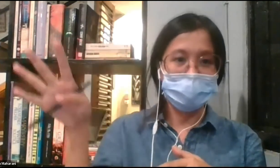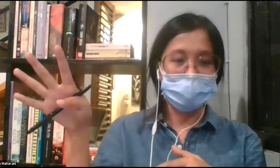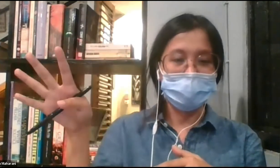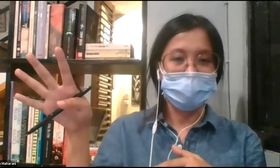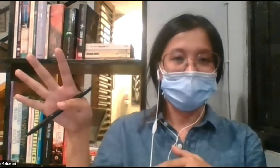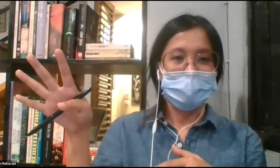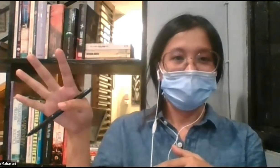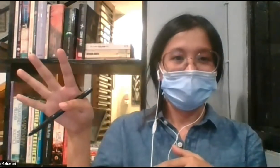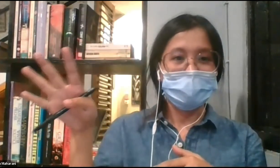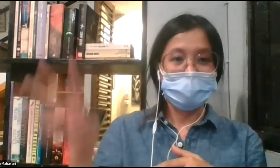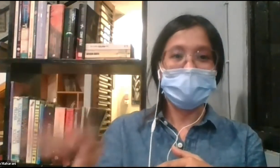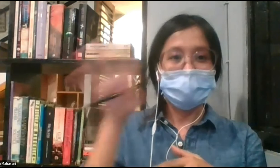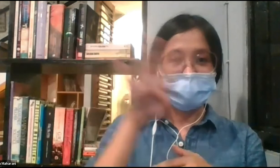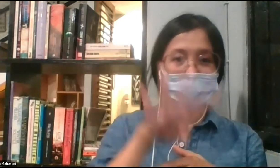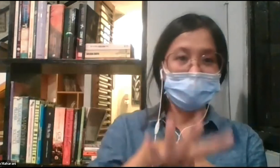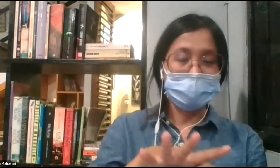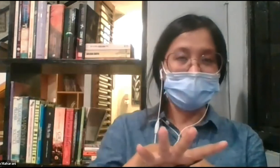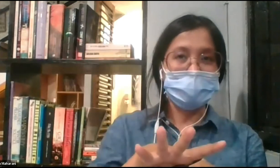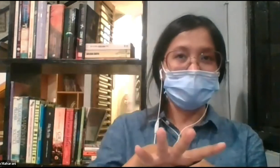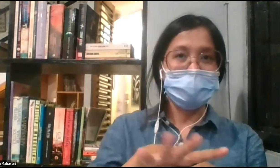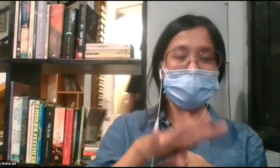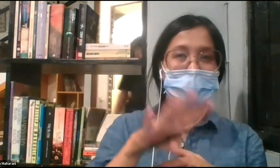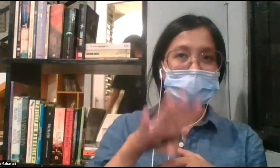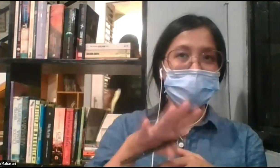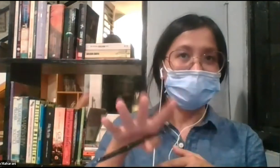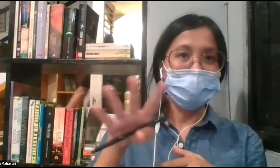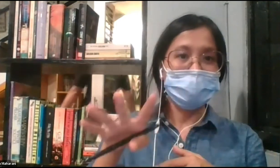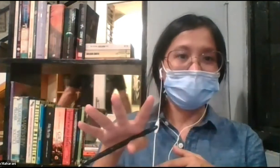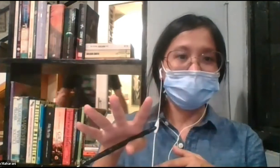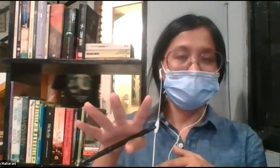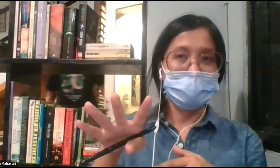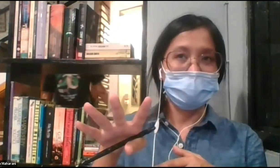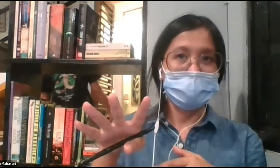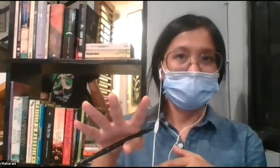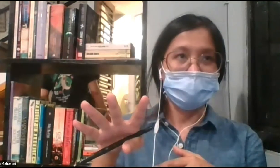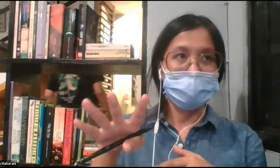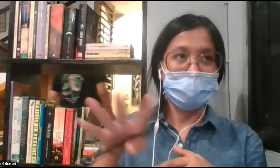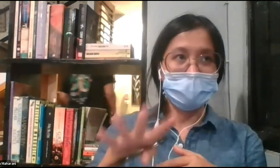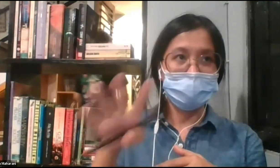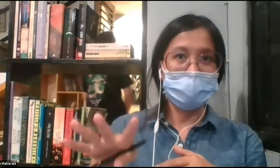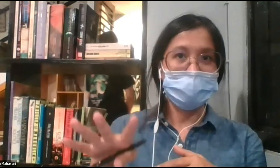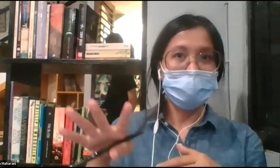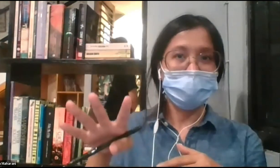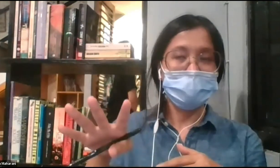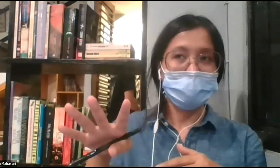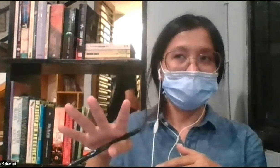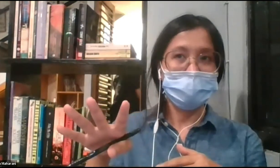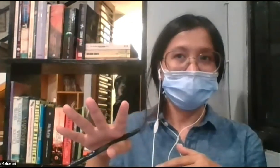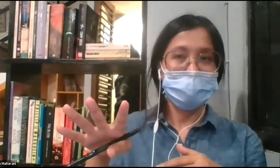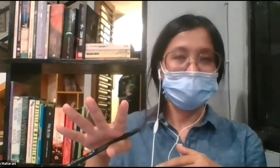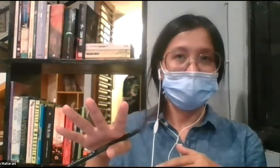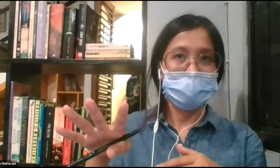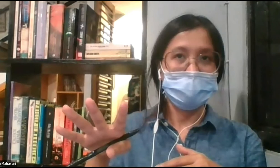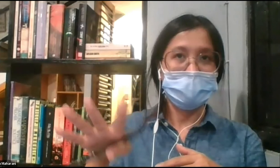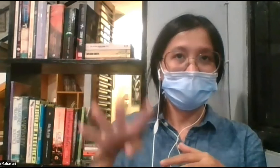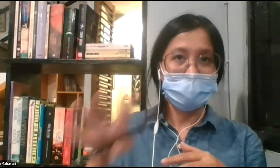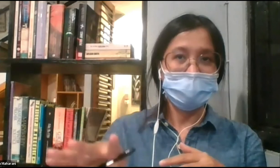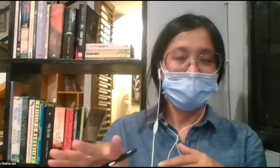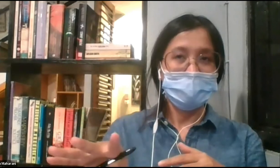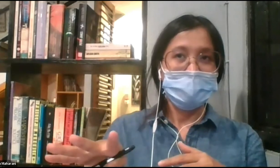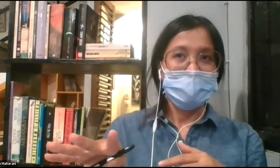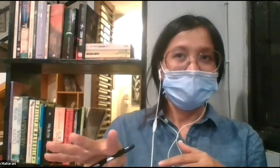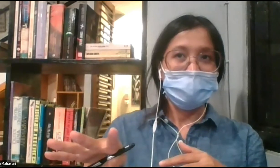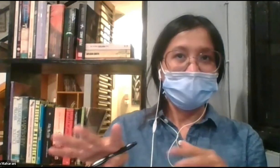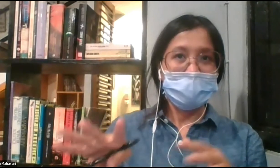sebagai judul? Dengan cara membaca ulang tadi. Selain itu juga bisa membantu kita untuk